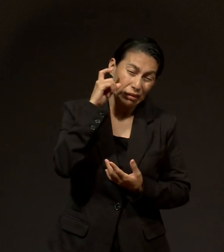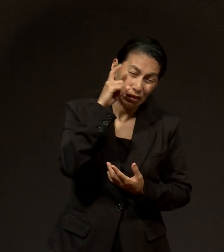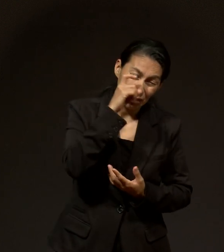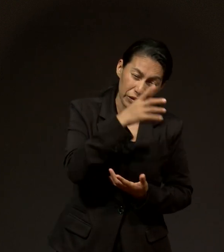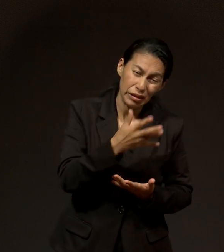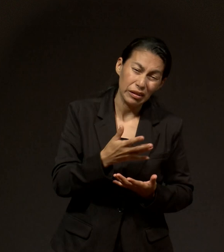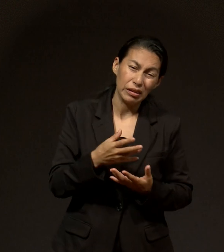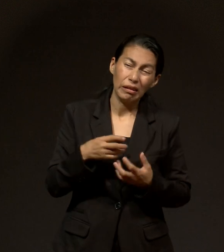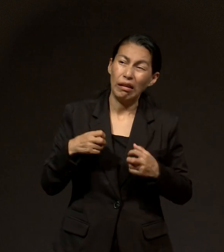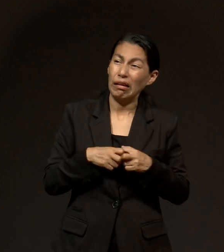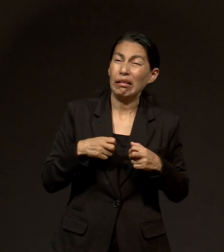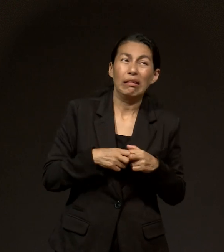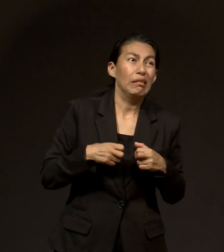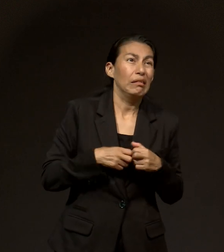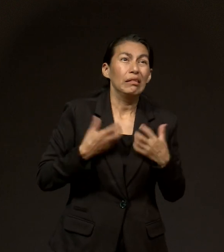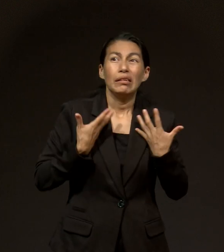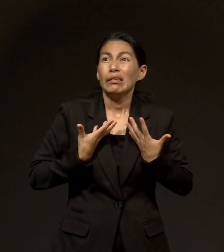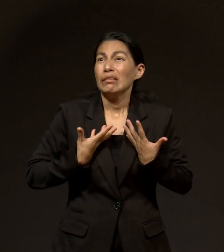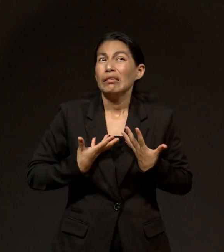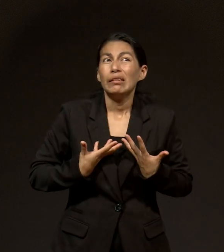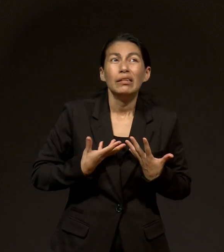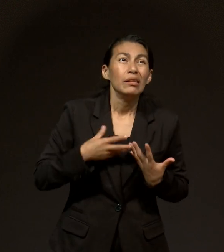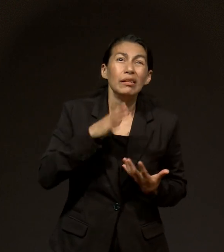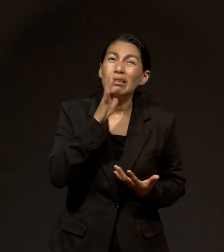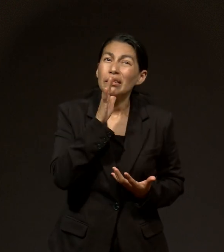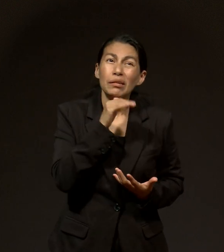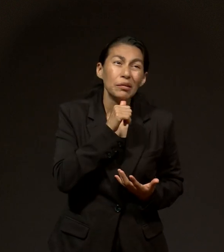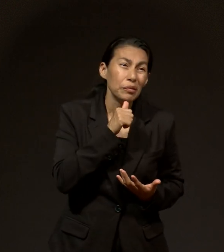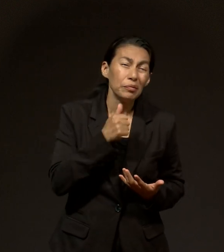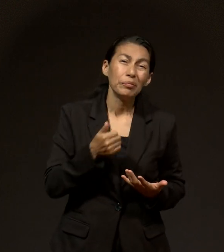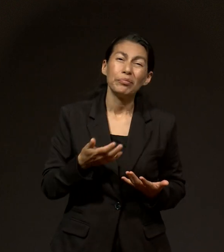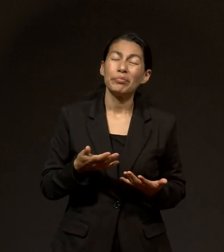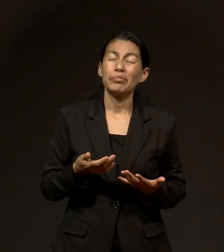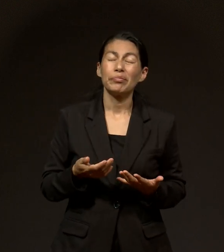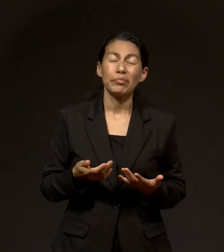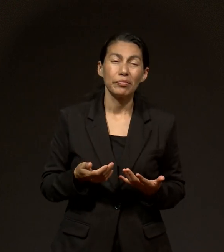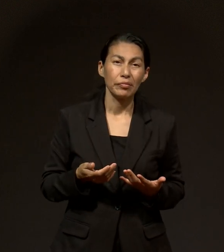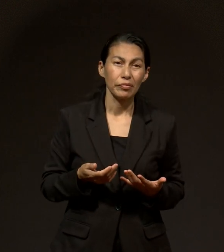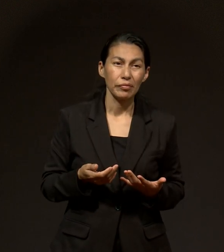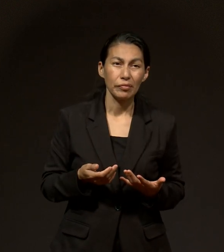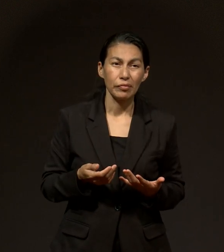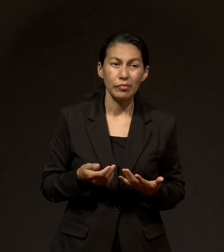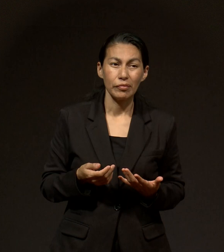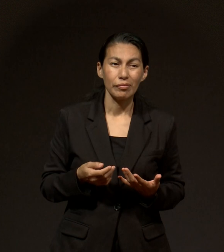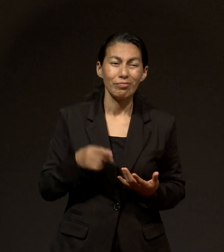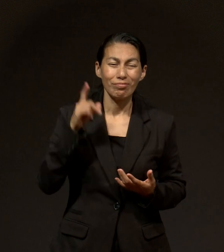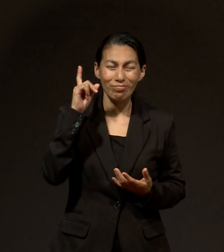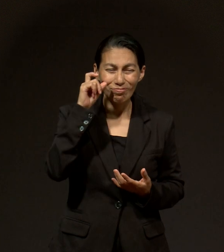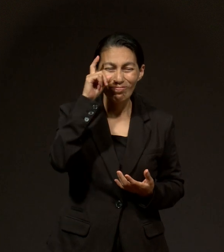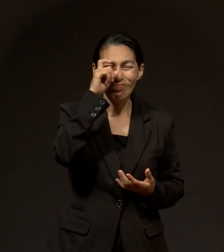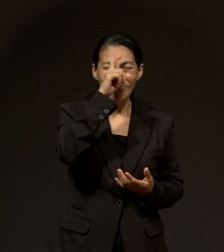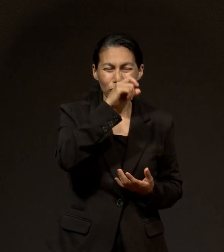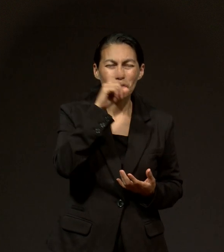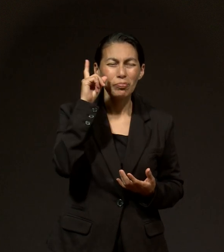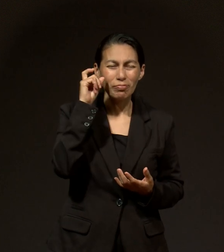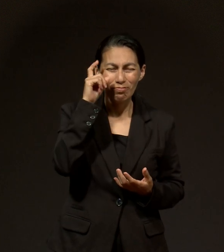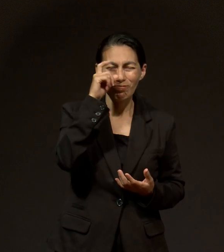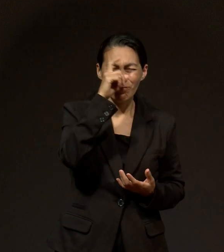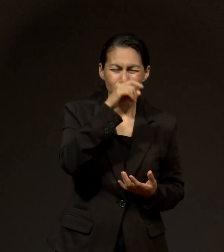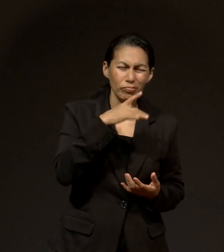sentí muy pesado, mucho estrés, yo sentía que no podía. Entonces se me fue